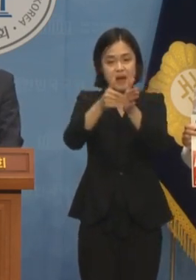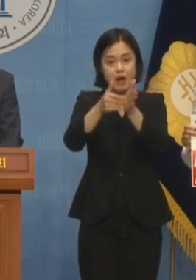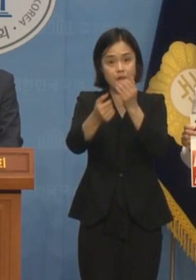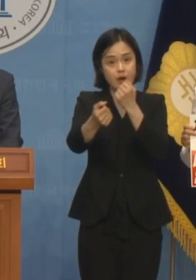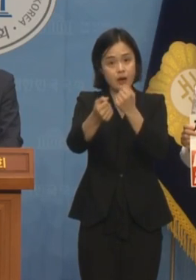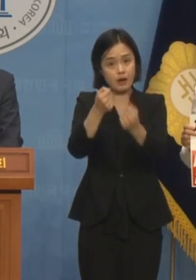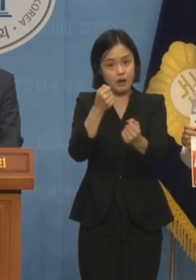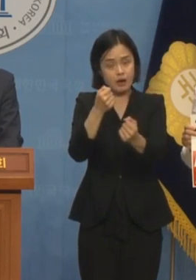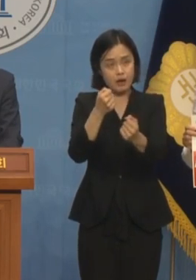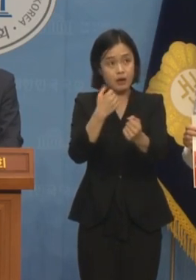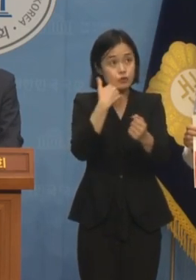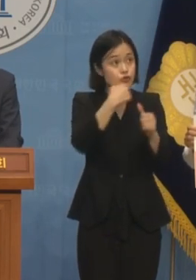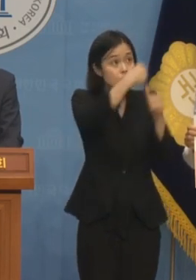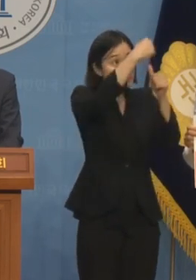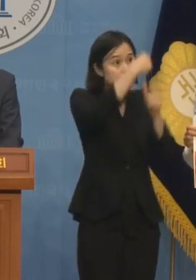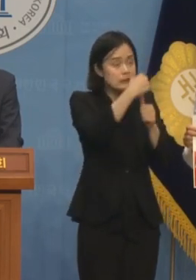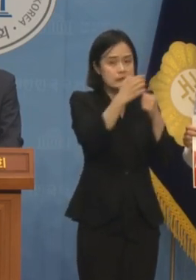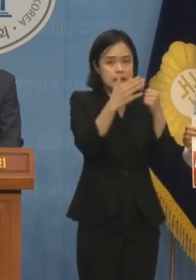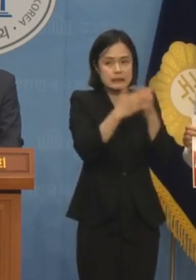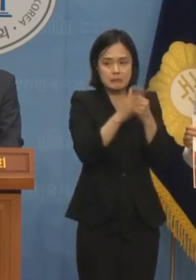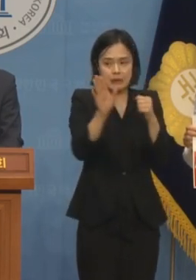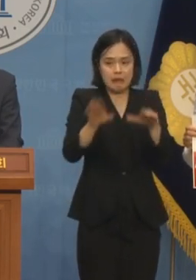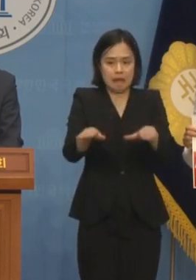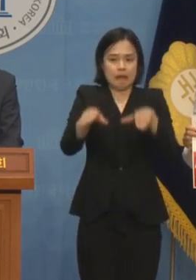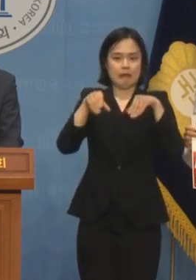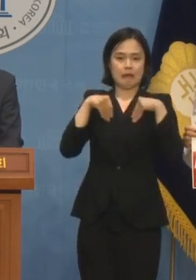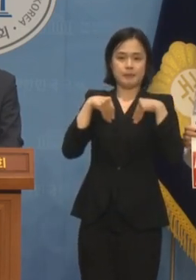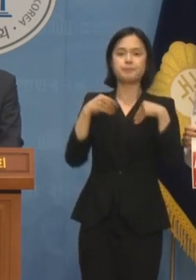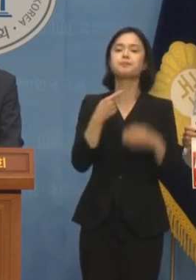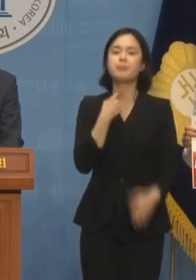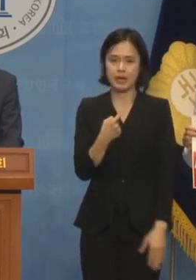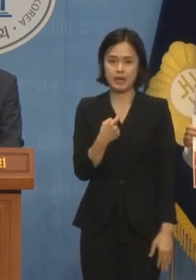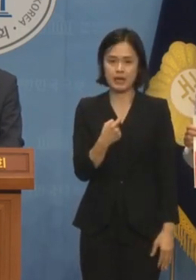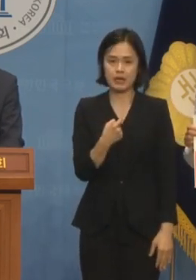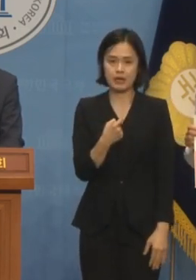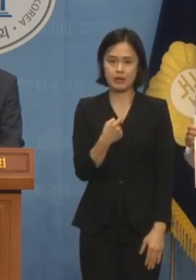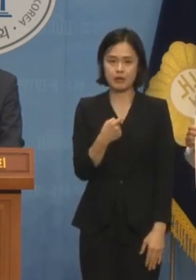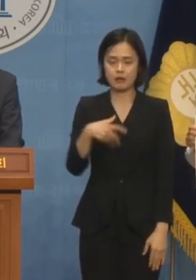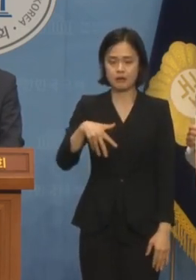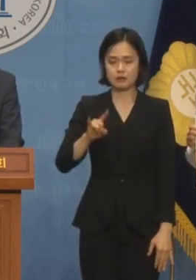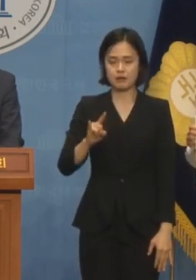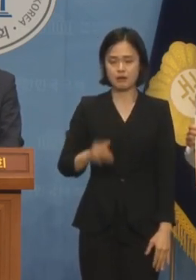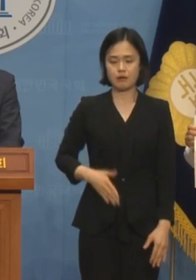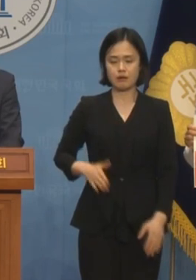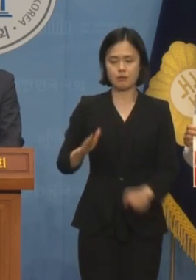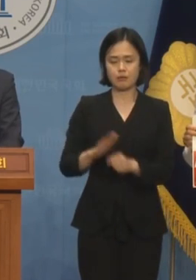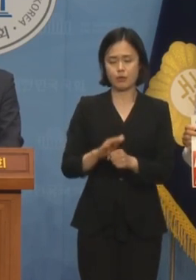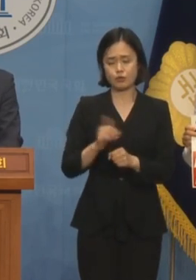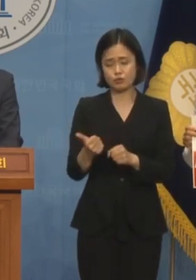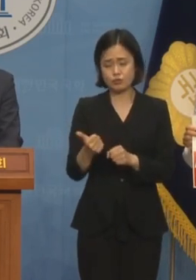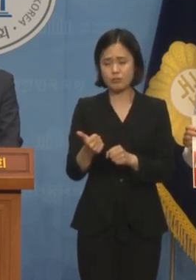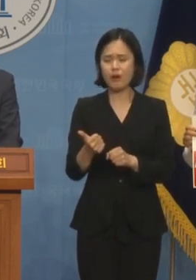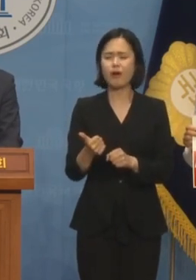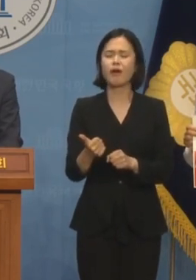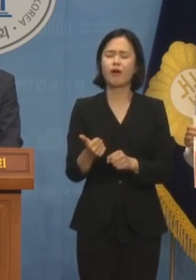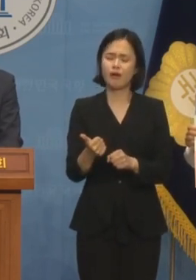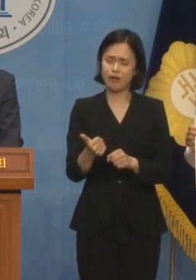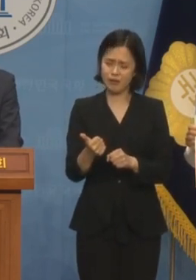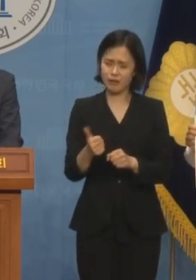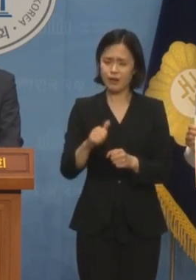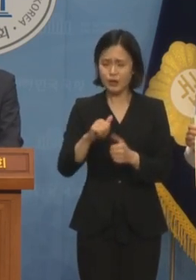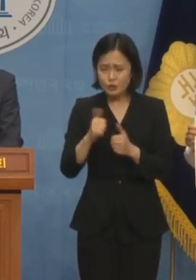하고 최혜병 시신 앞에서 너희 죽음에 억울함이 남지 않겠다고 맞섰던 박정훈